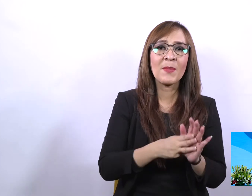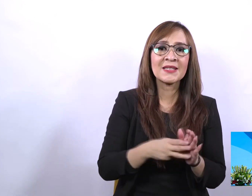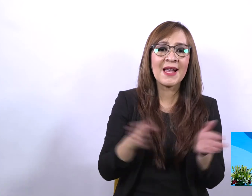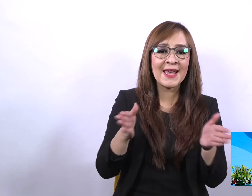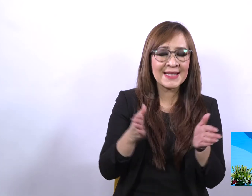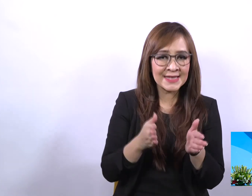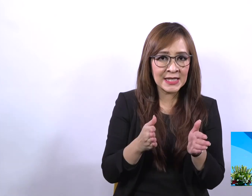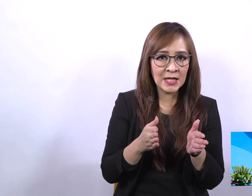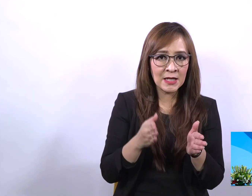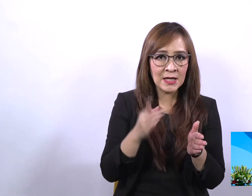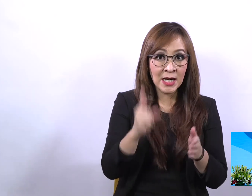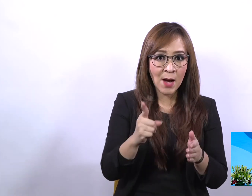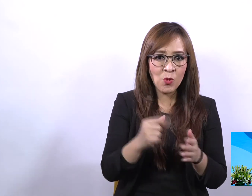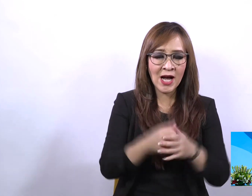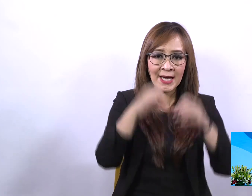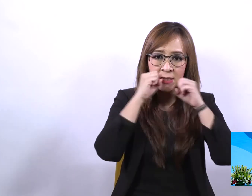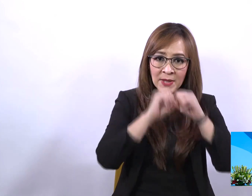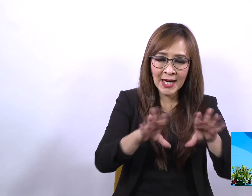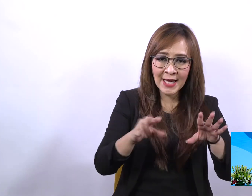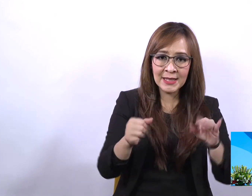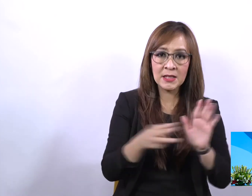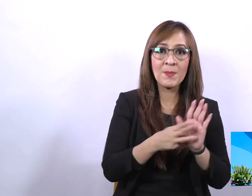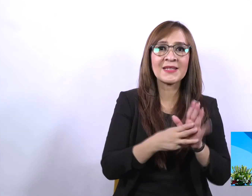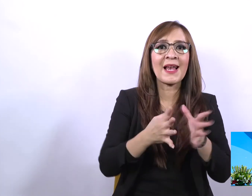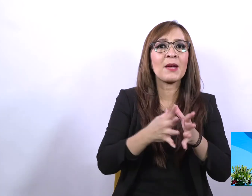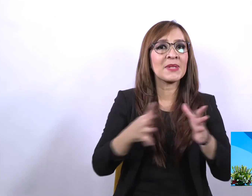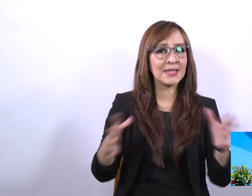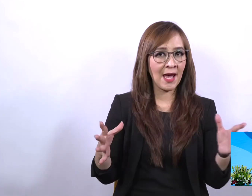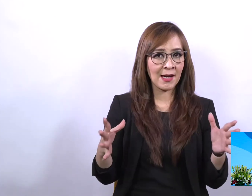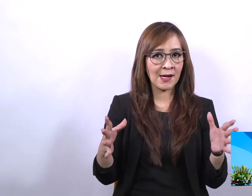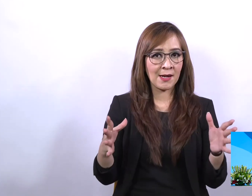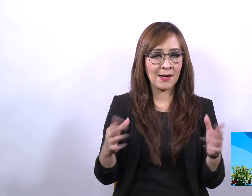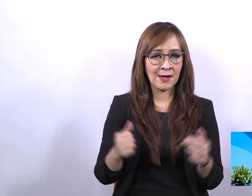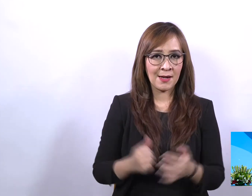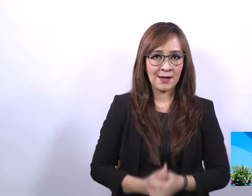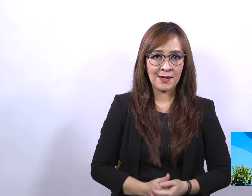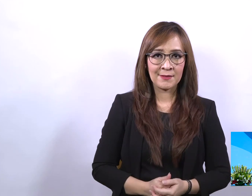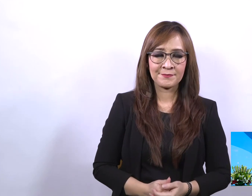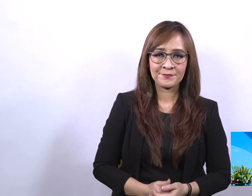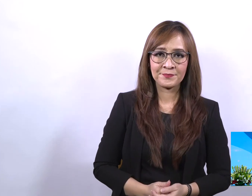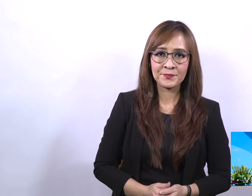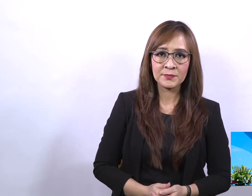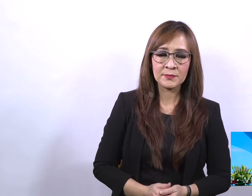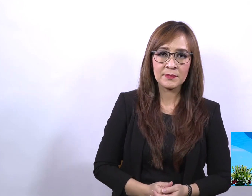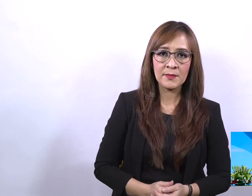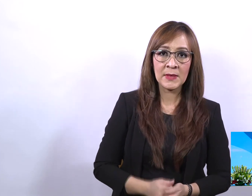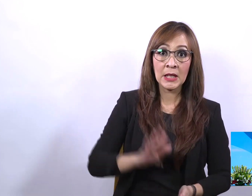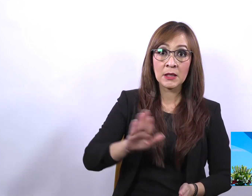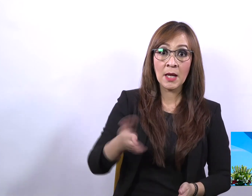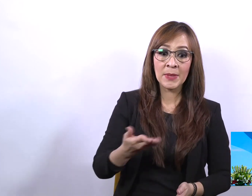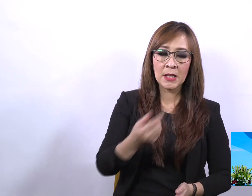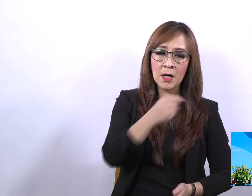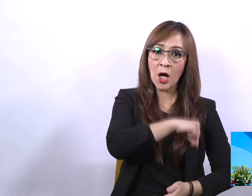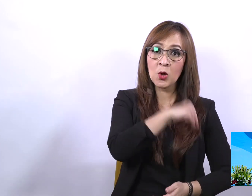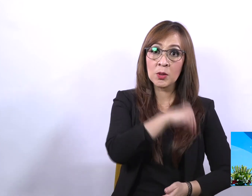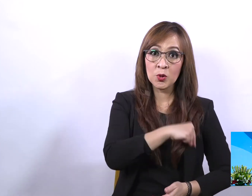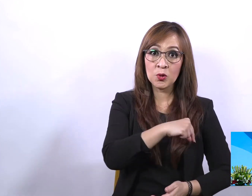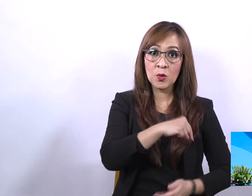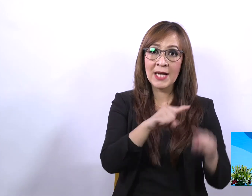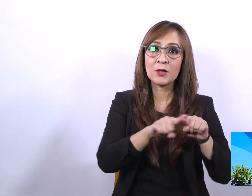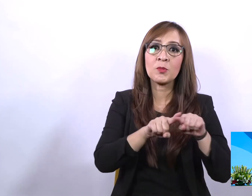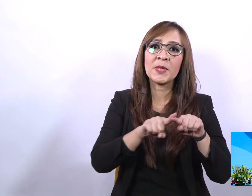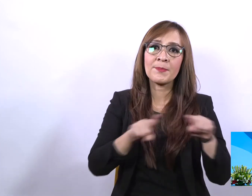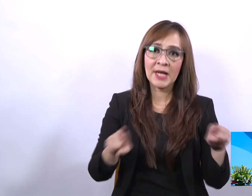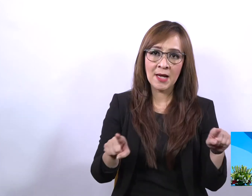besar itu yang Alkitab janji jerih payahmu dalam Tuhan tidak sia-sia Hai tapi keberuntungan sesuatu yang